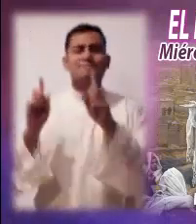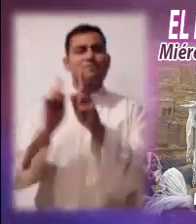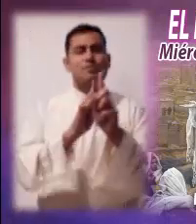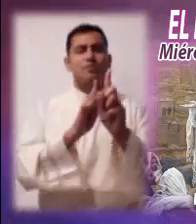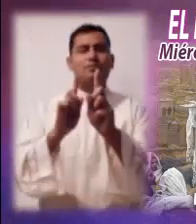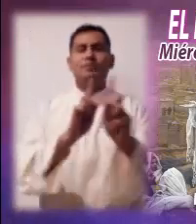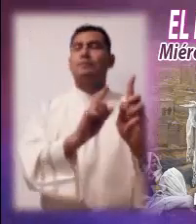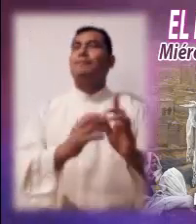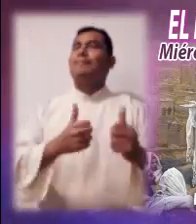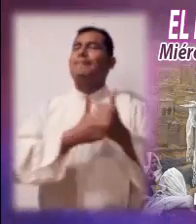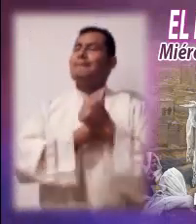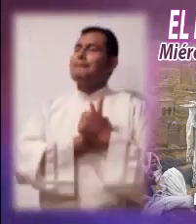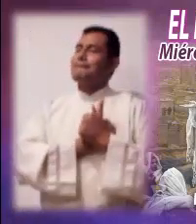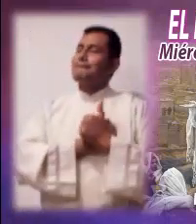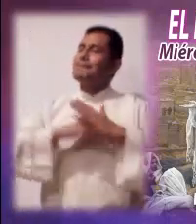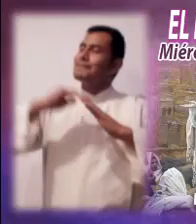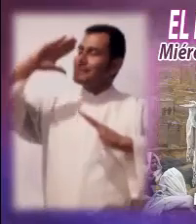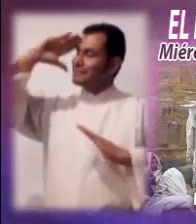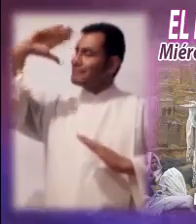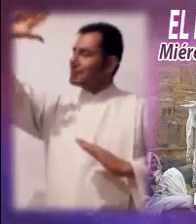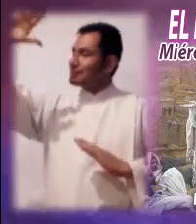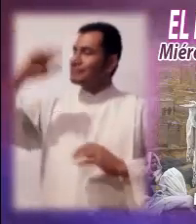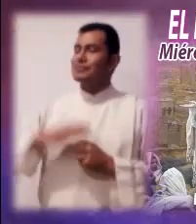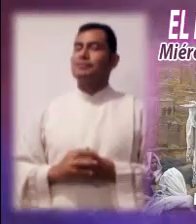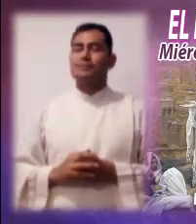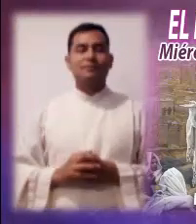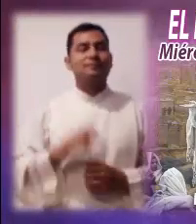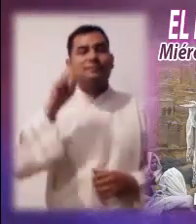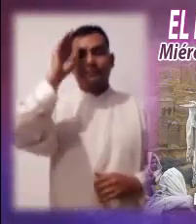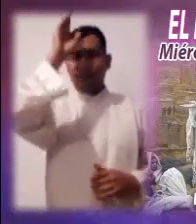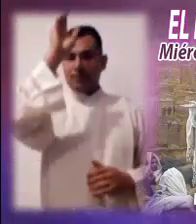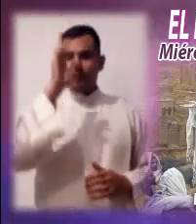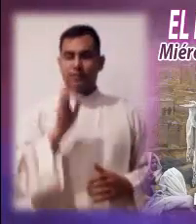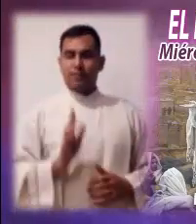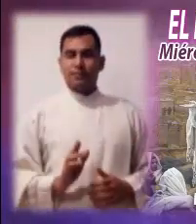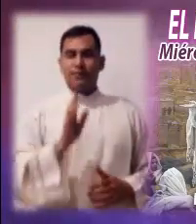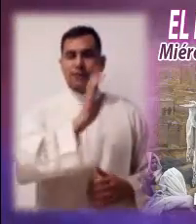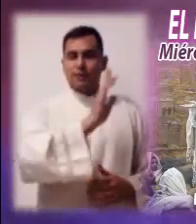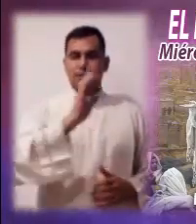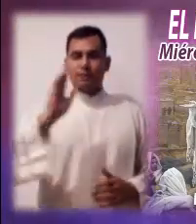El Señor te bendiga en nombre del Padre, y del Hijo, y del Espíritu Santo.